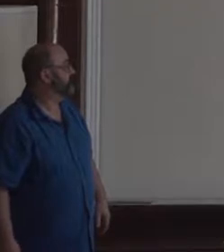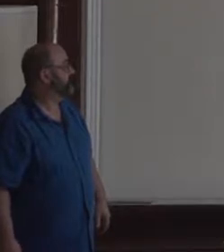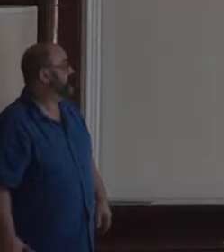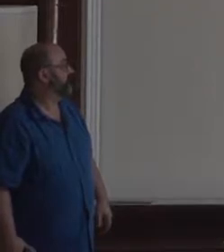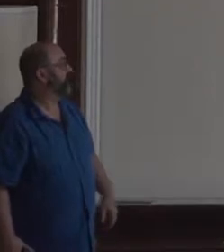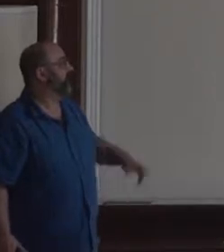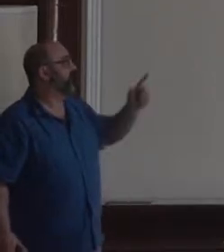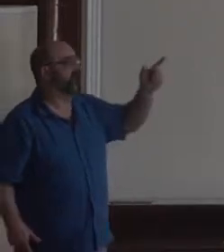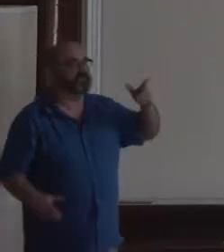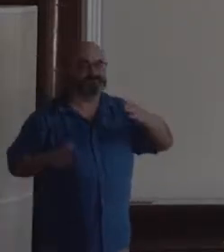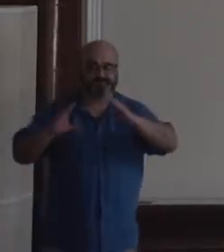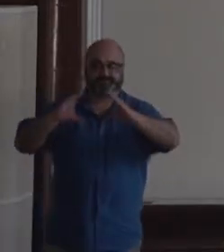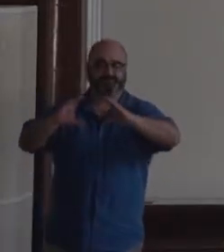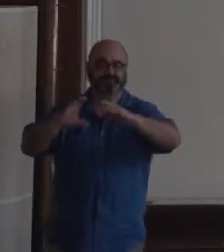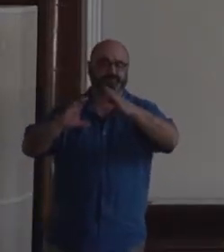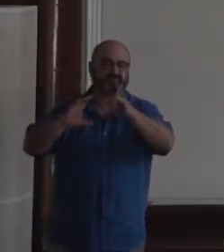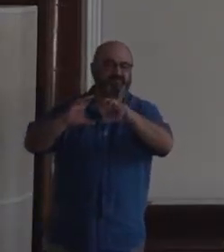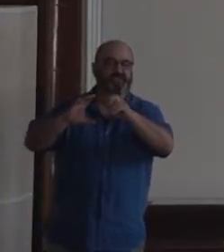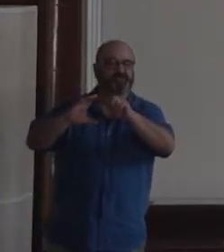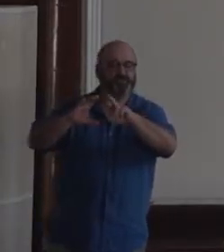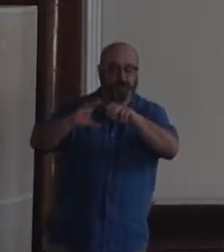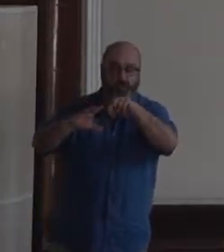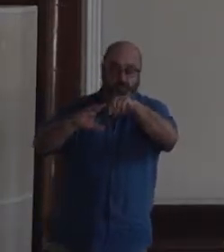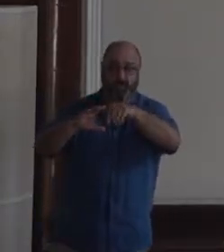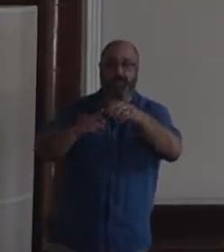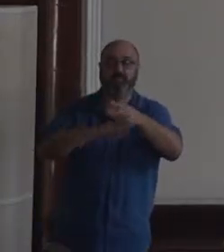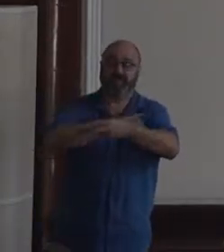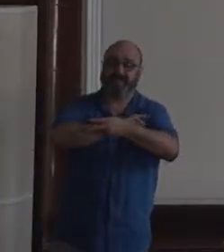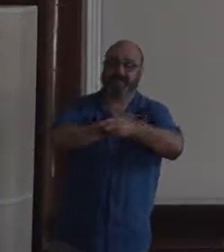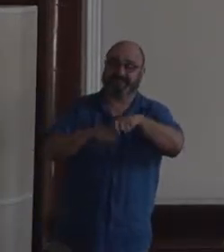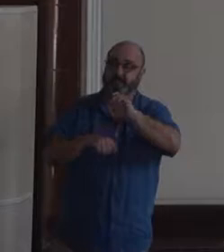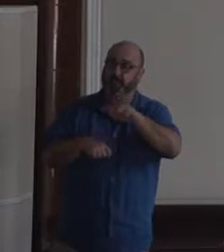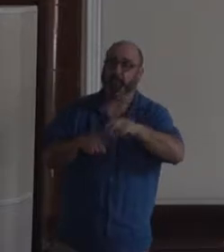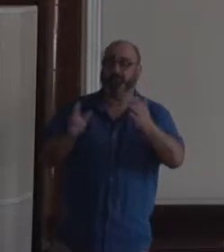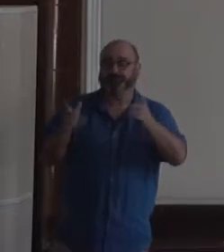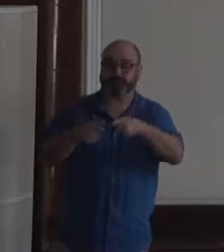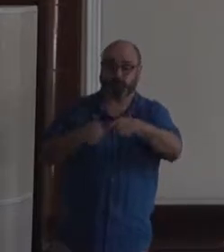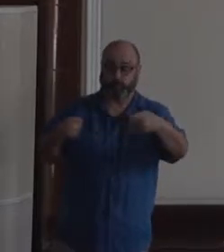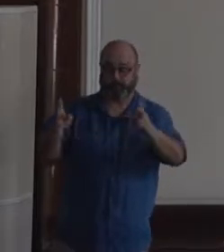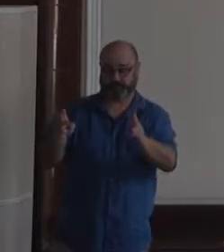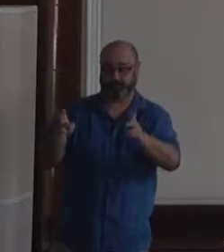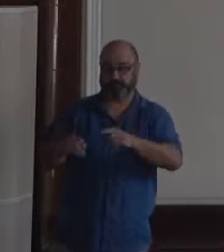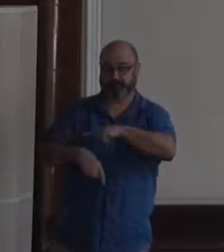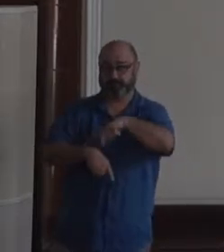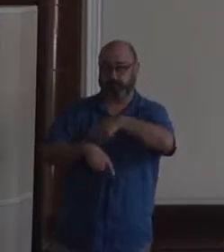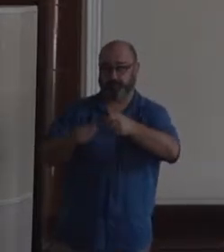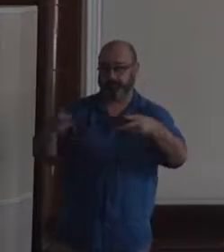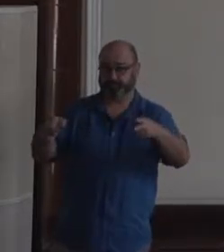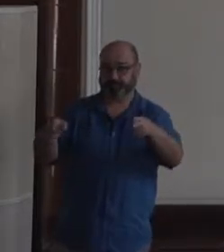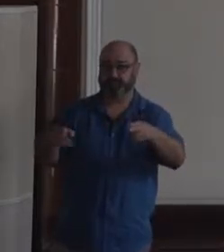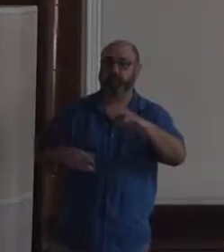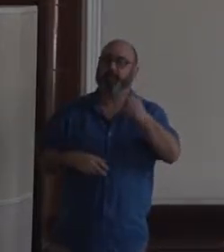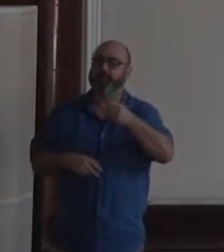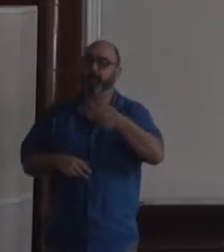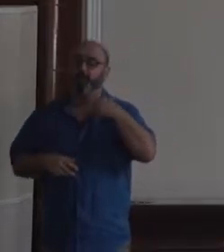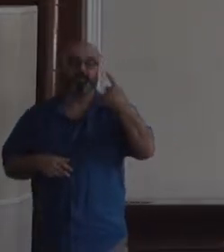Les fixtures peuvent avoir avec PyTest une durée de vie. Par défaut, elles vont être créées, appelées pour